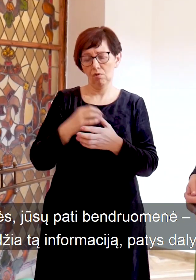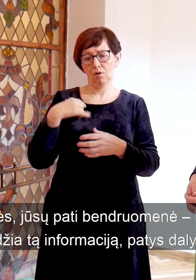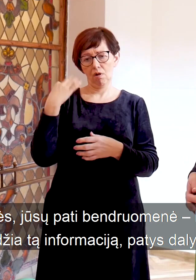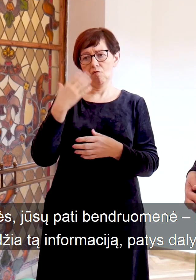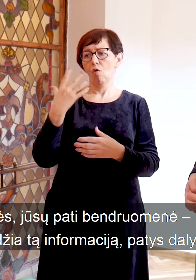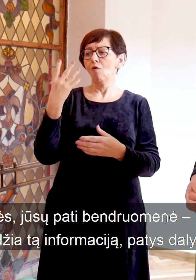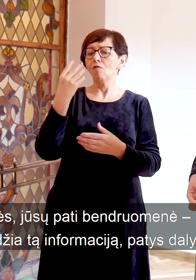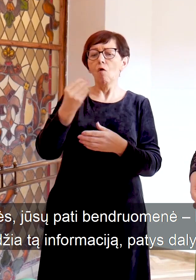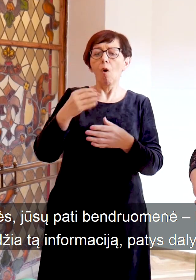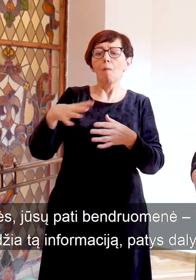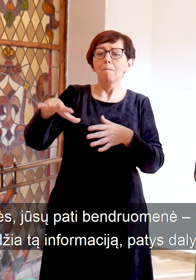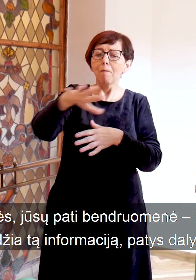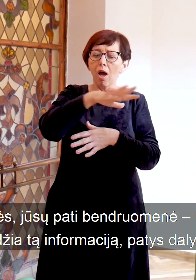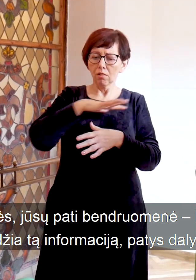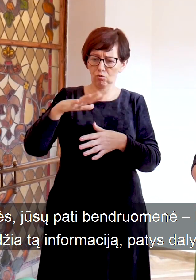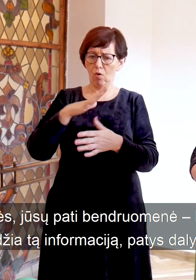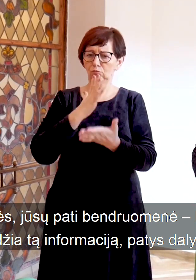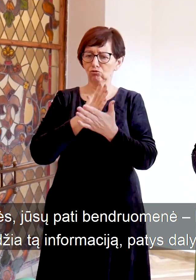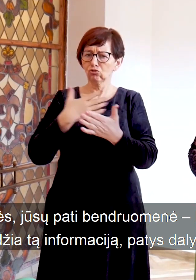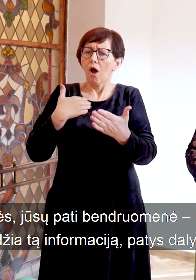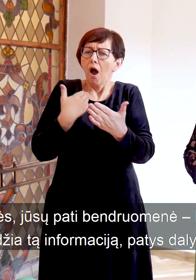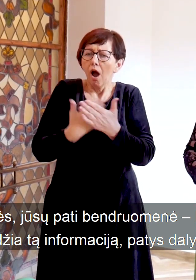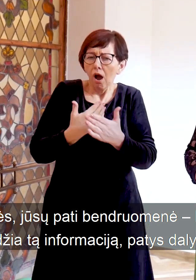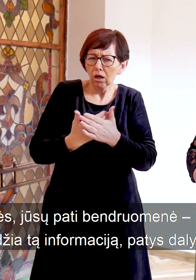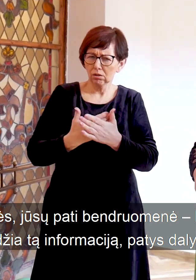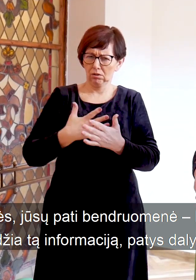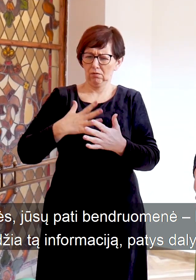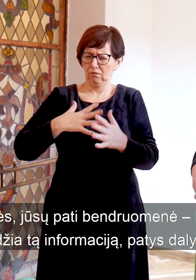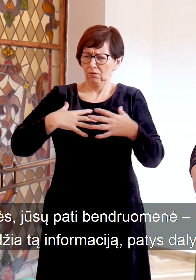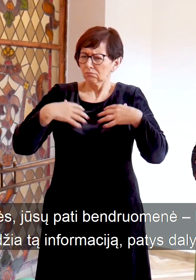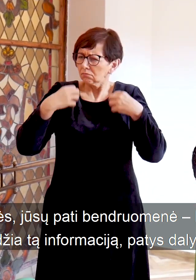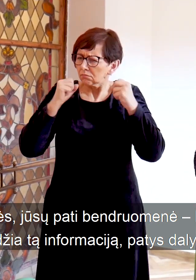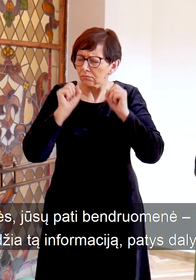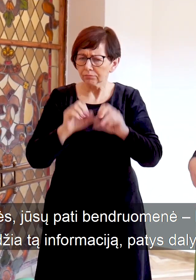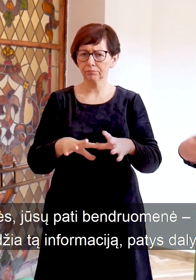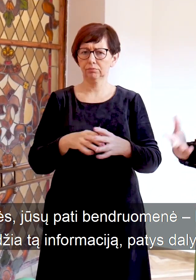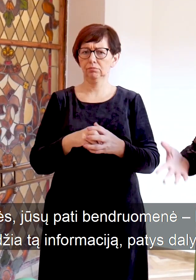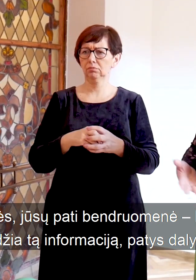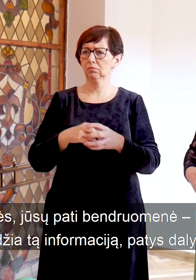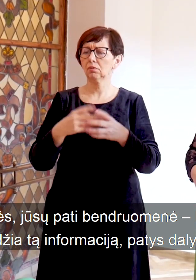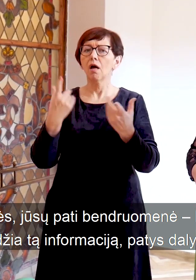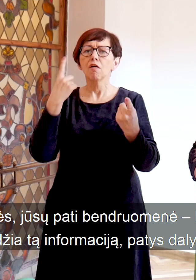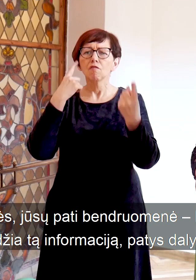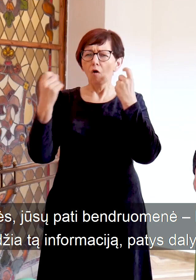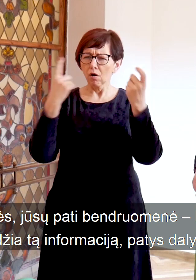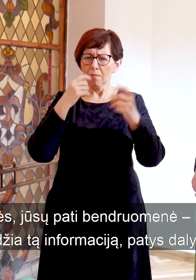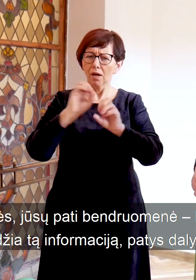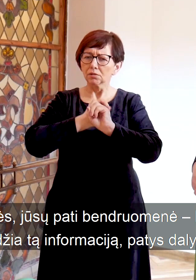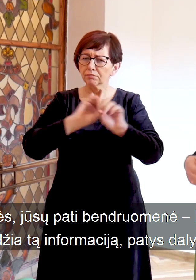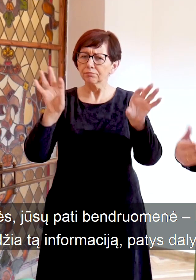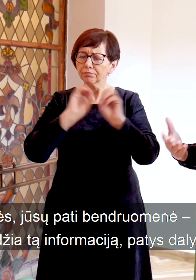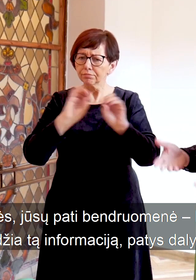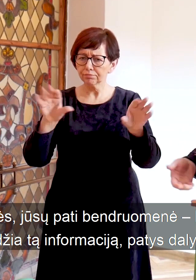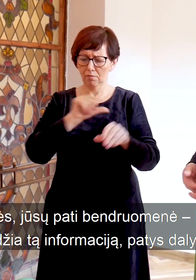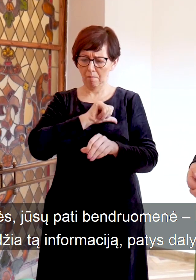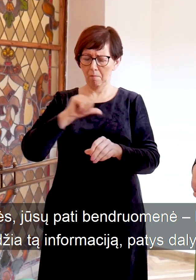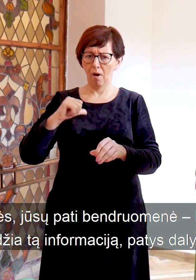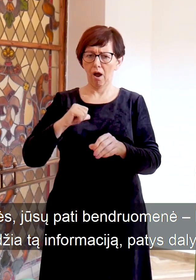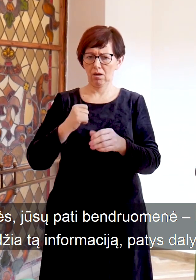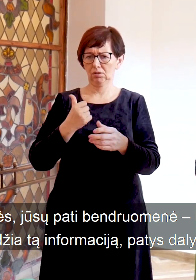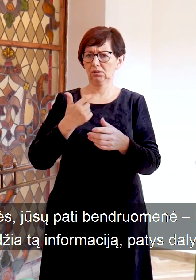pati bendruomenė yra labai aktyvi, labai iniciatyvi, skleidžia tą informaciją, patys